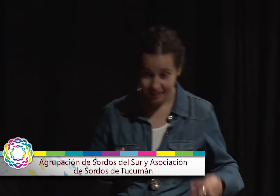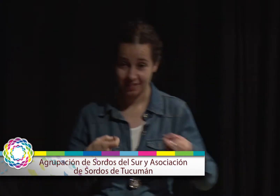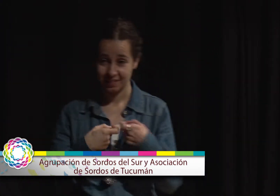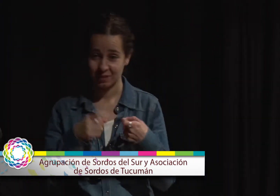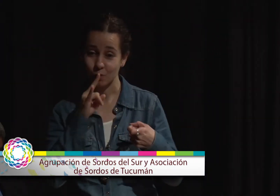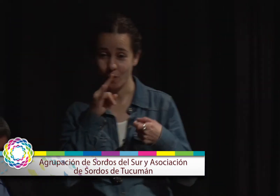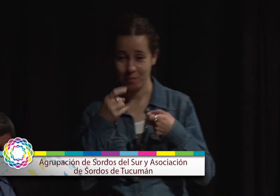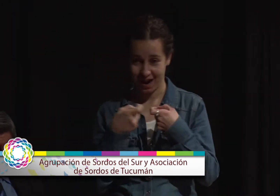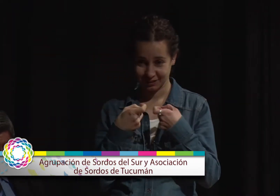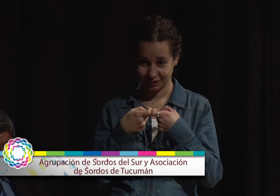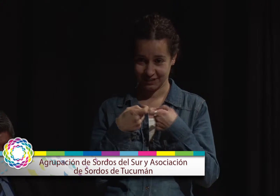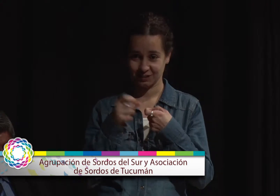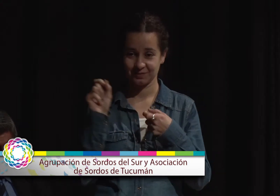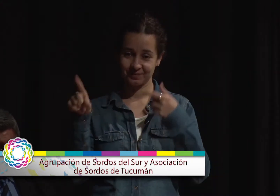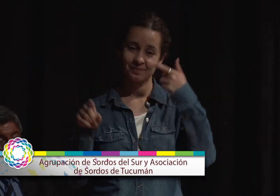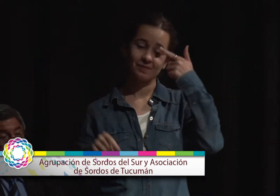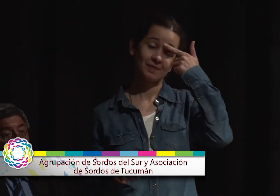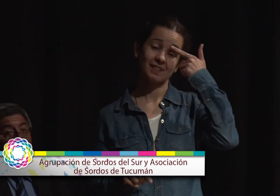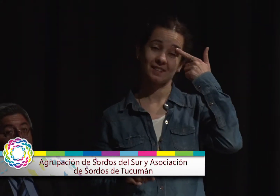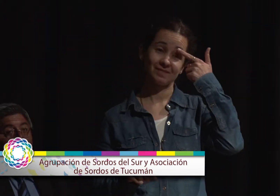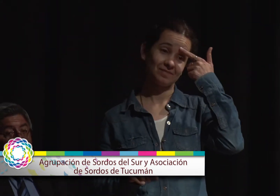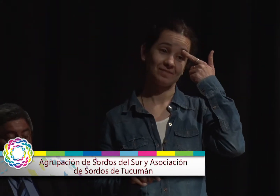Yo soy la presidenta de la Asociación de Sordos de Tucumán.